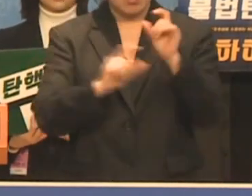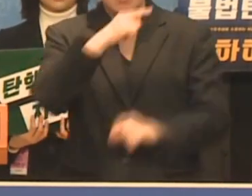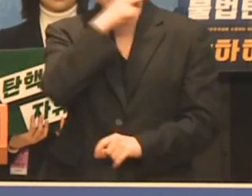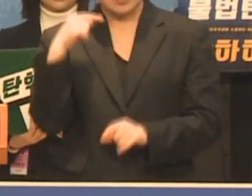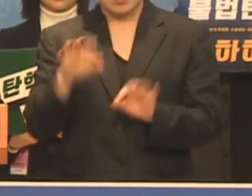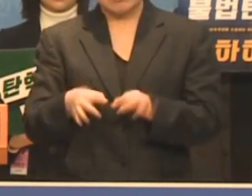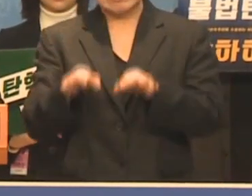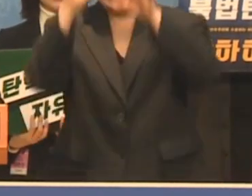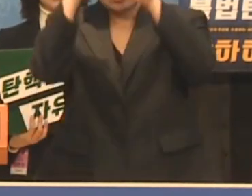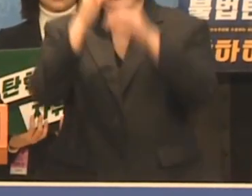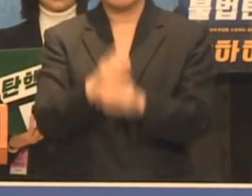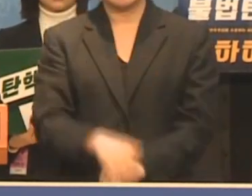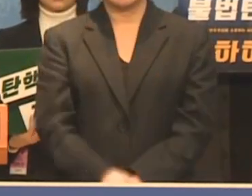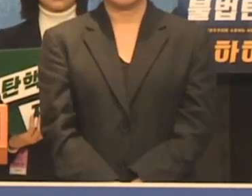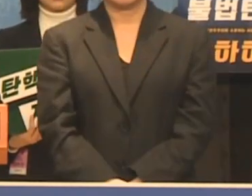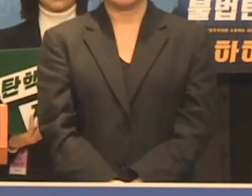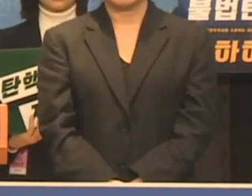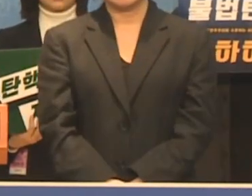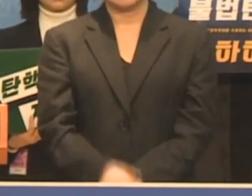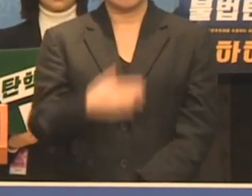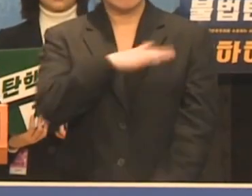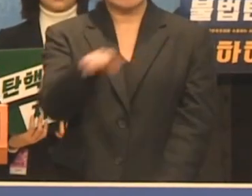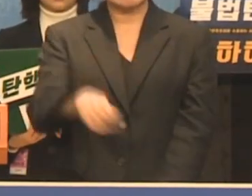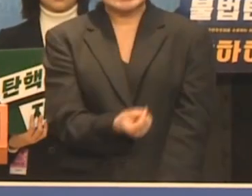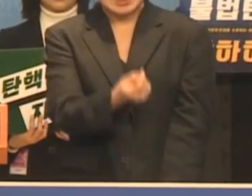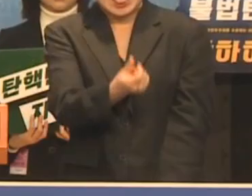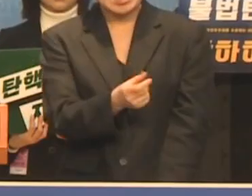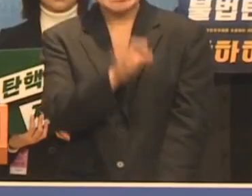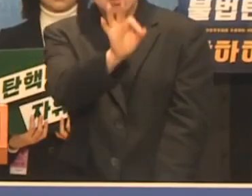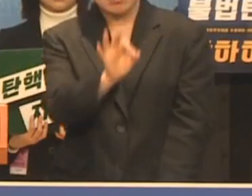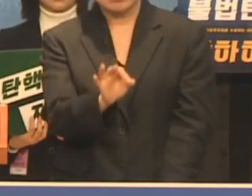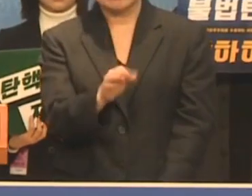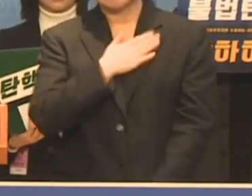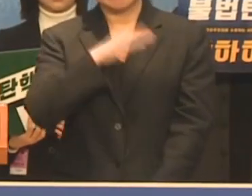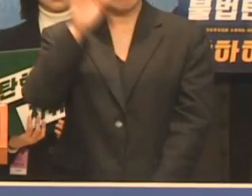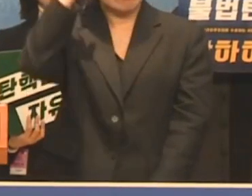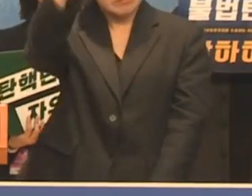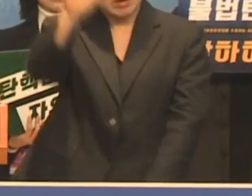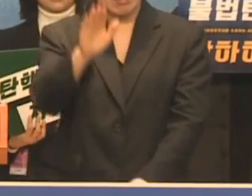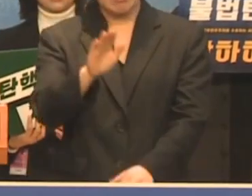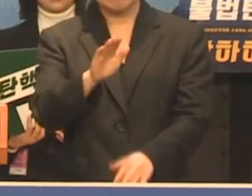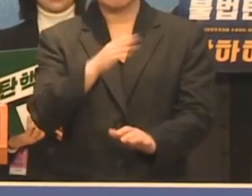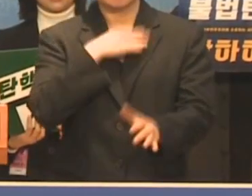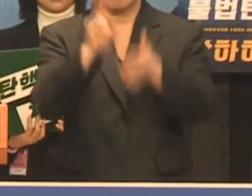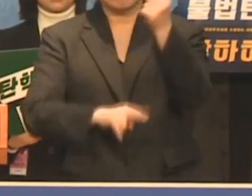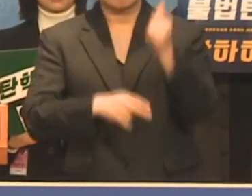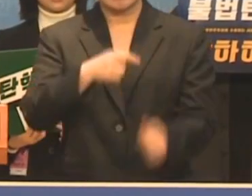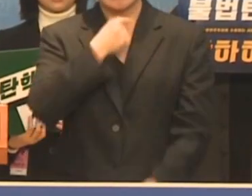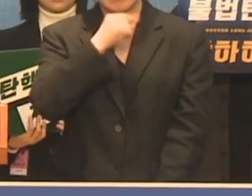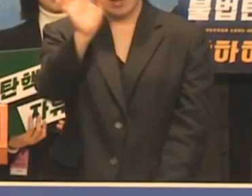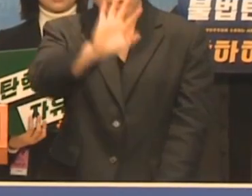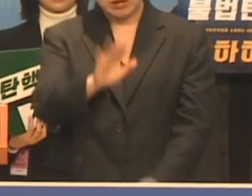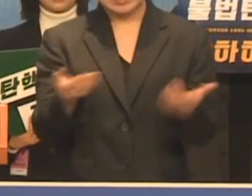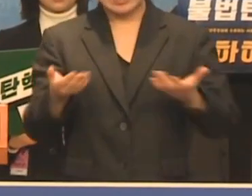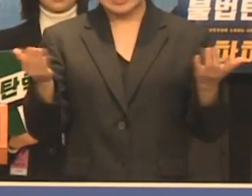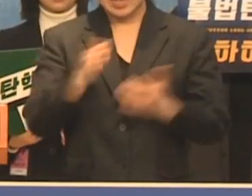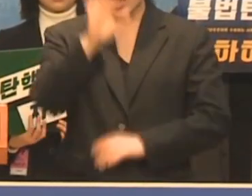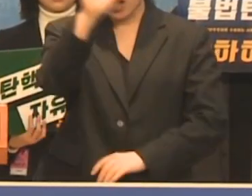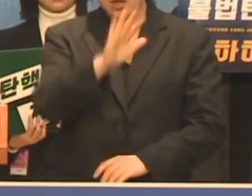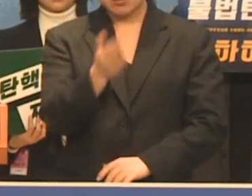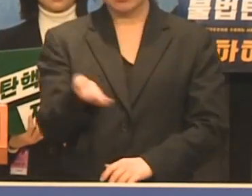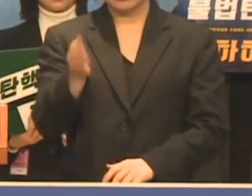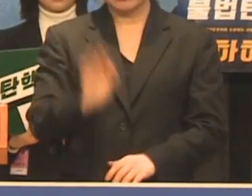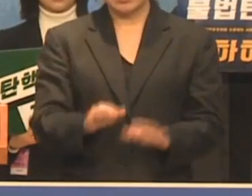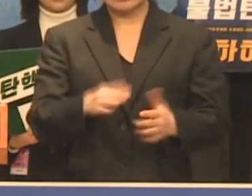합니다. 우리는 그따위 푼돈에 우리의 미래를 팔고 싶지 않습니다. 우리 청년들이 원하는 나라는 일하지 않아도 살 수 있는 나라가